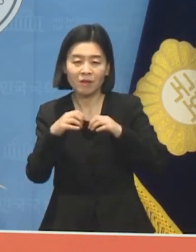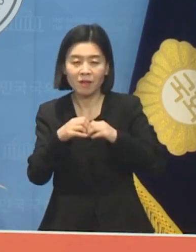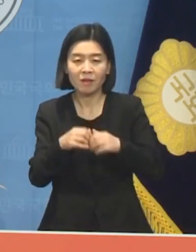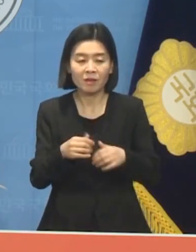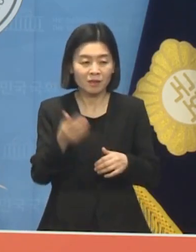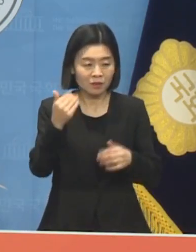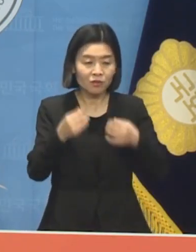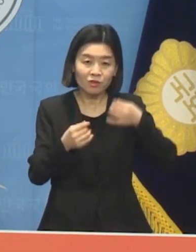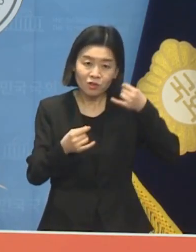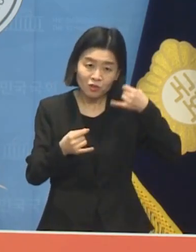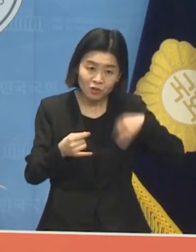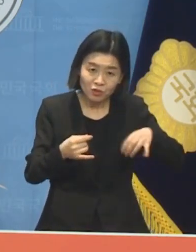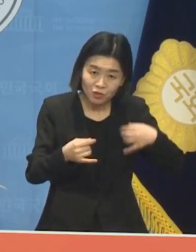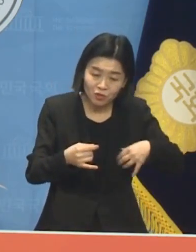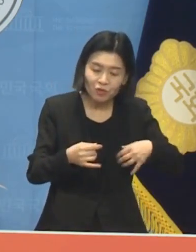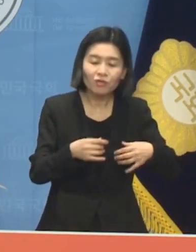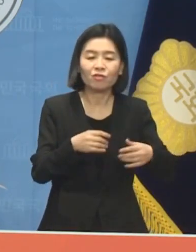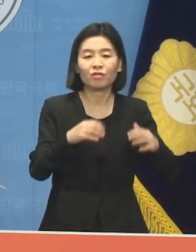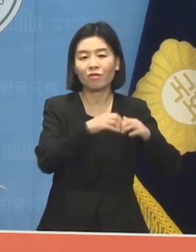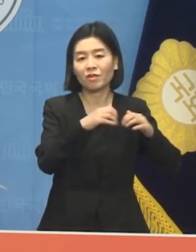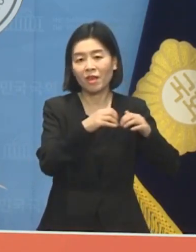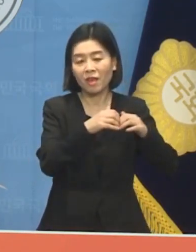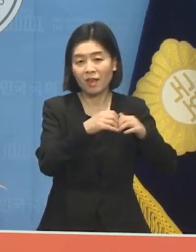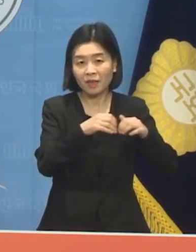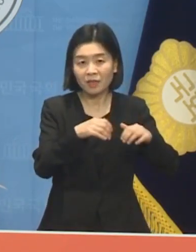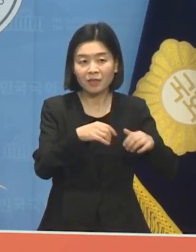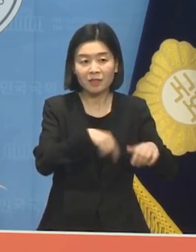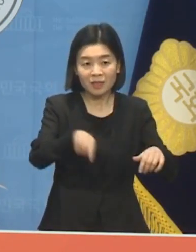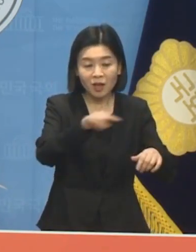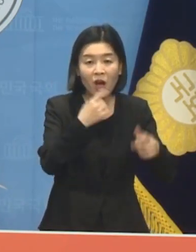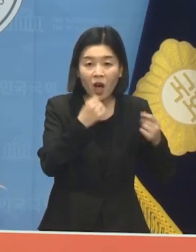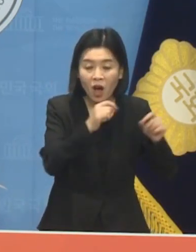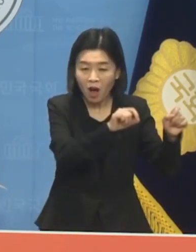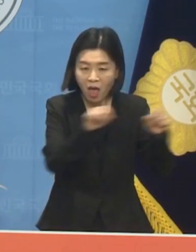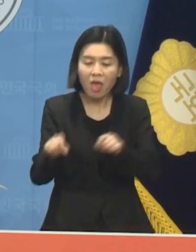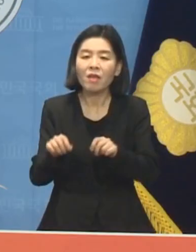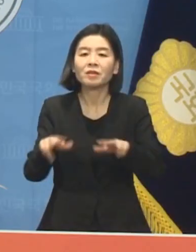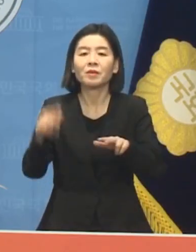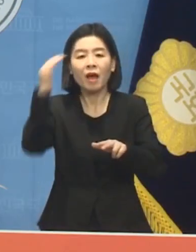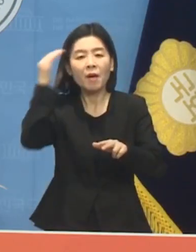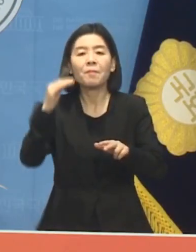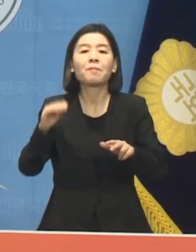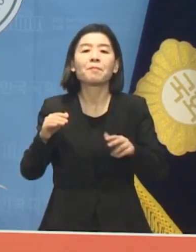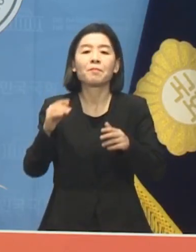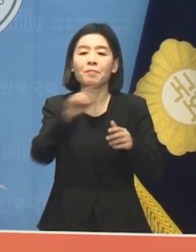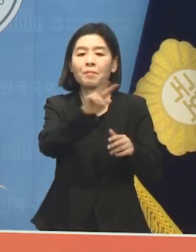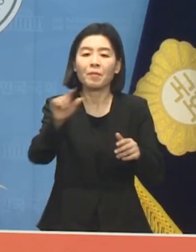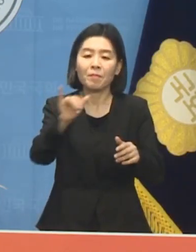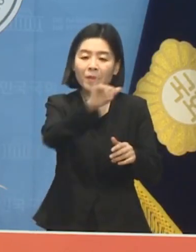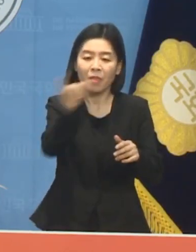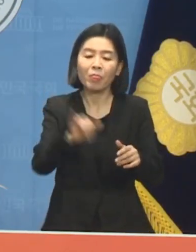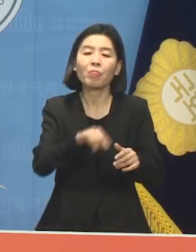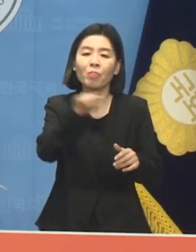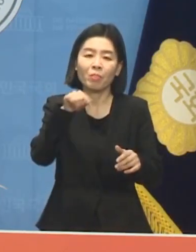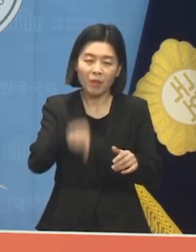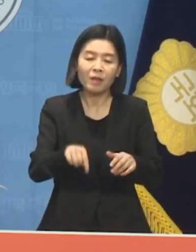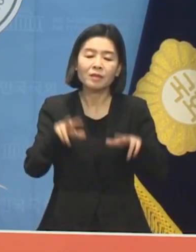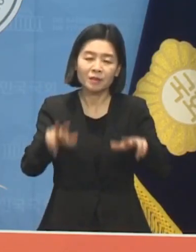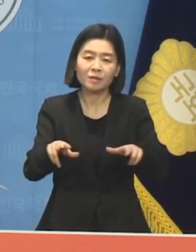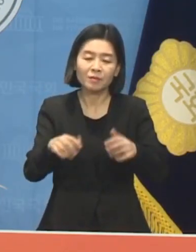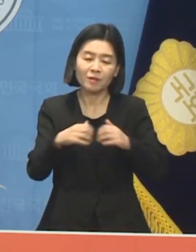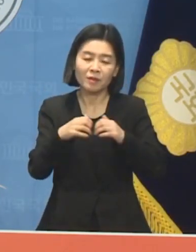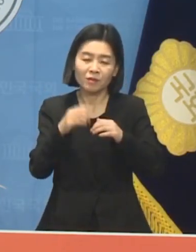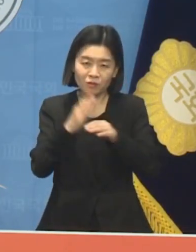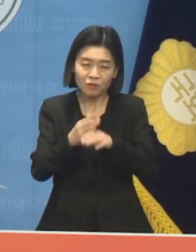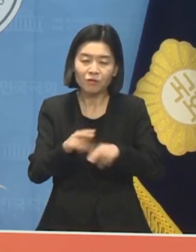초안전, 삼안전은 한반도 안에서 현재 진행 중이다. 지금 대한민국에서 일어나고 있는 여러 가지